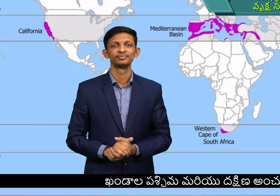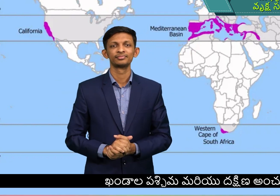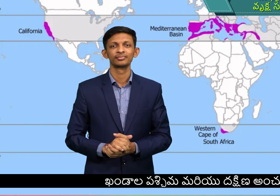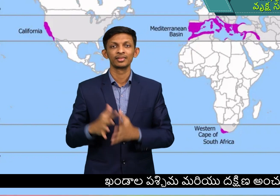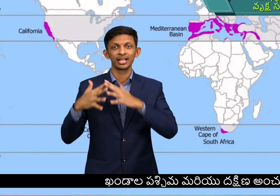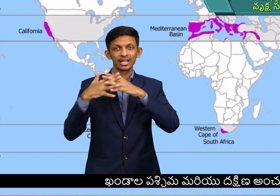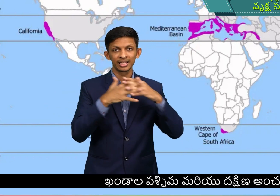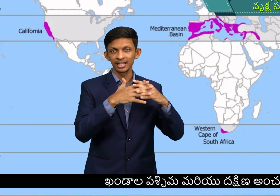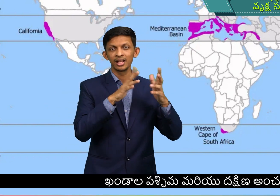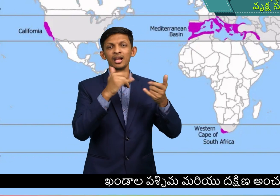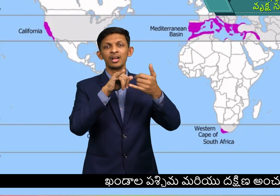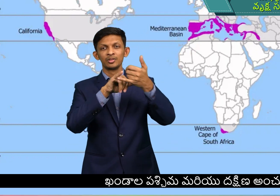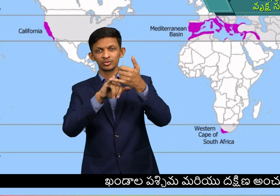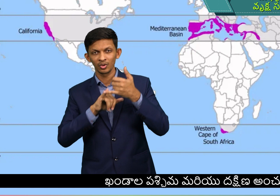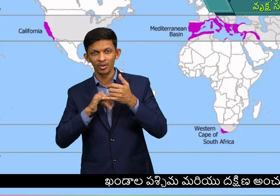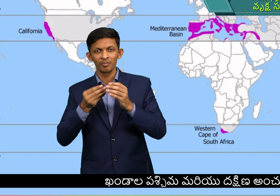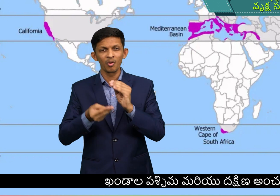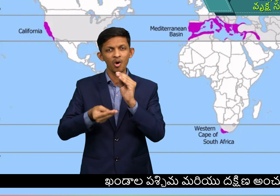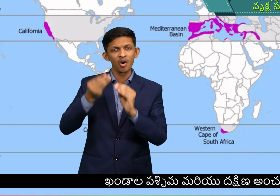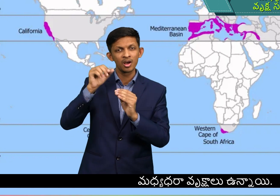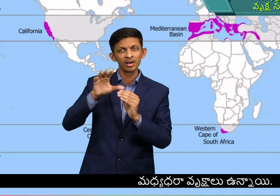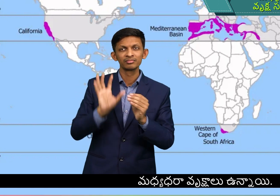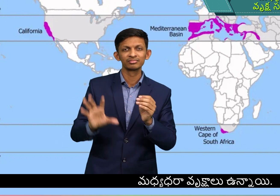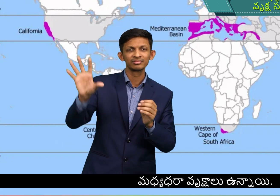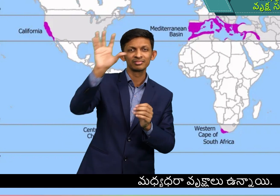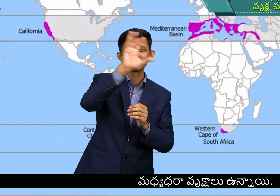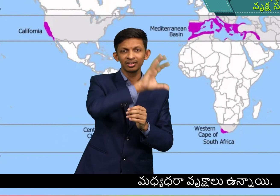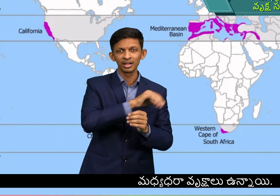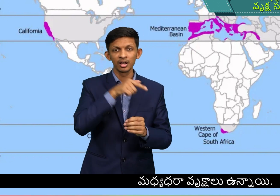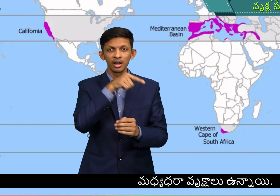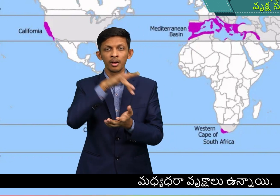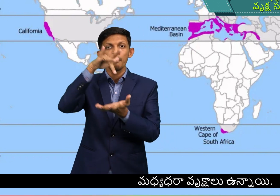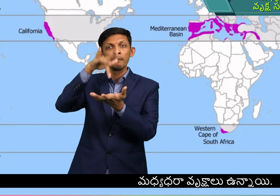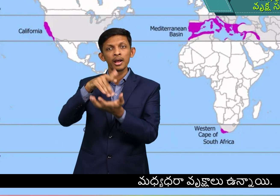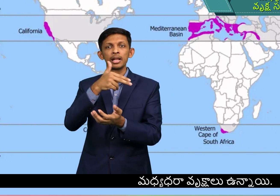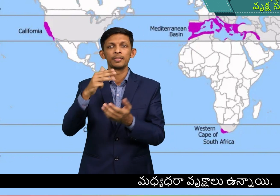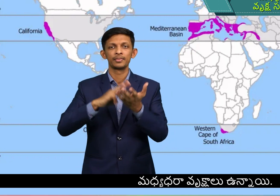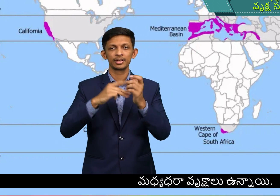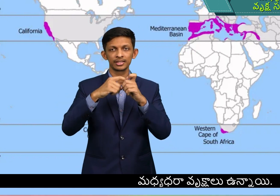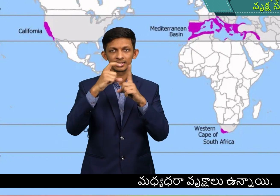ఖండాల పశ్చిమ మరియు దక్షిణ అంచులలో మధ్యధర వృక్షాలు ఉన్నాయి.